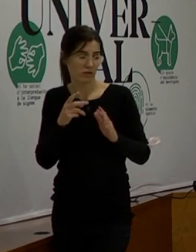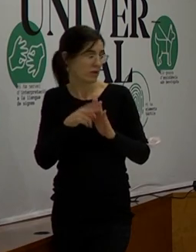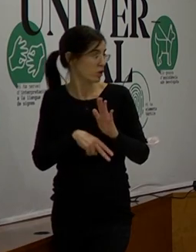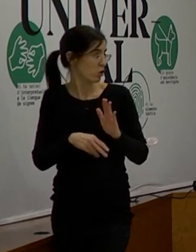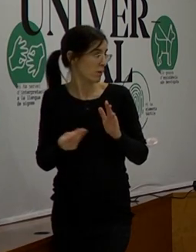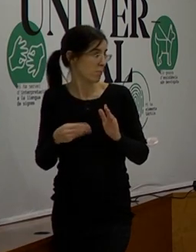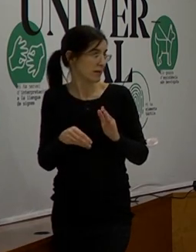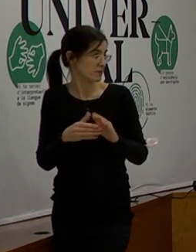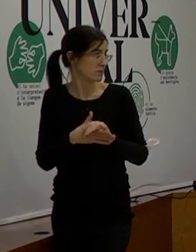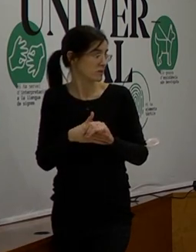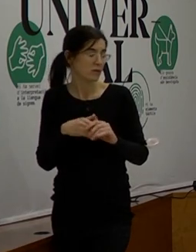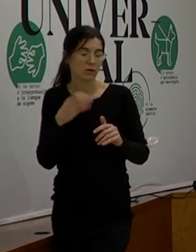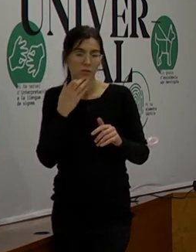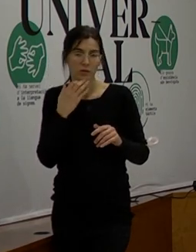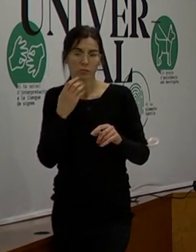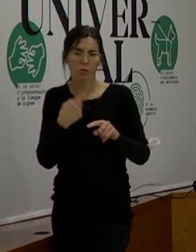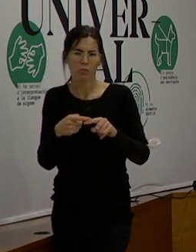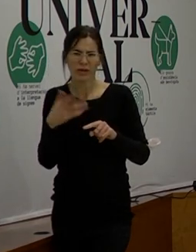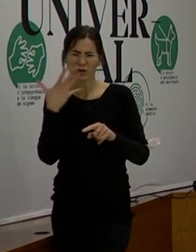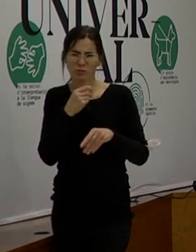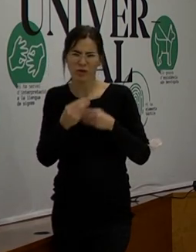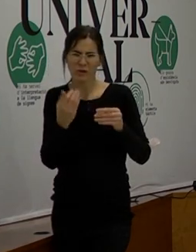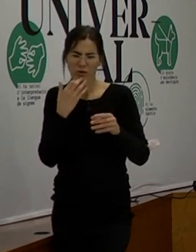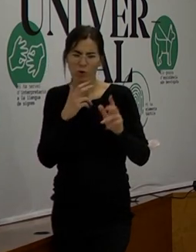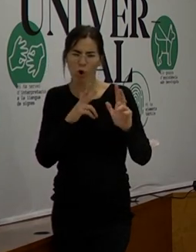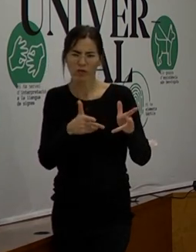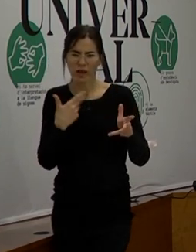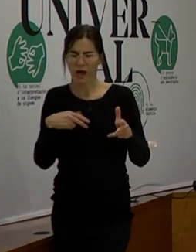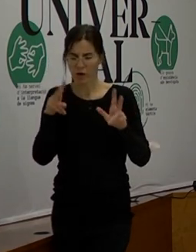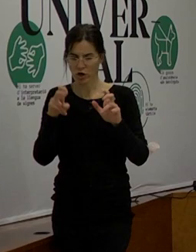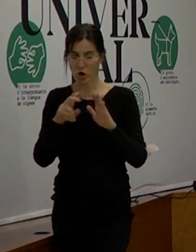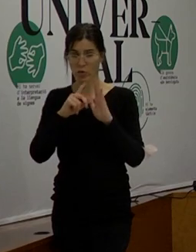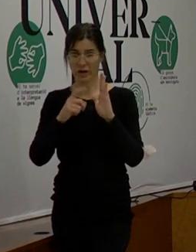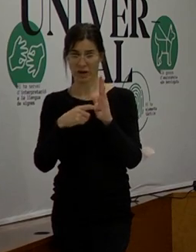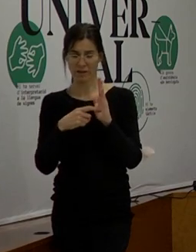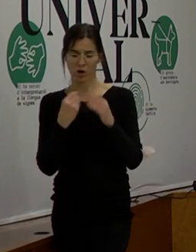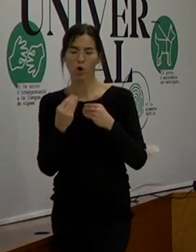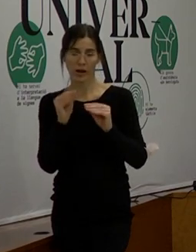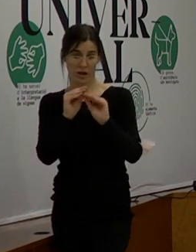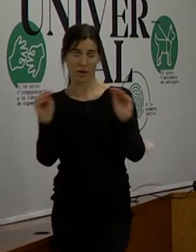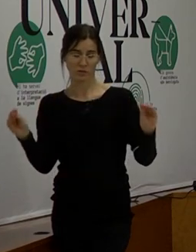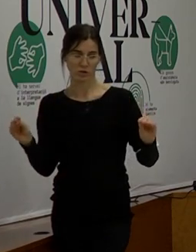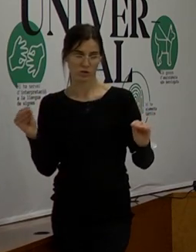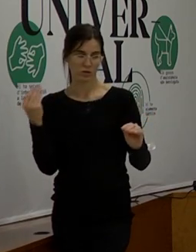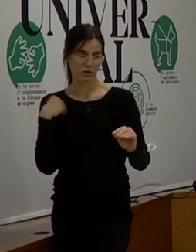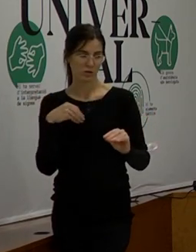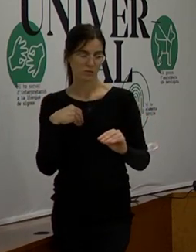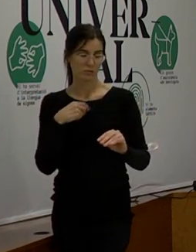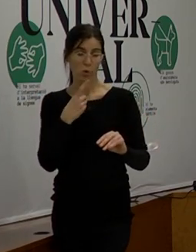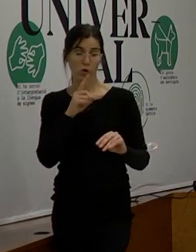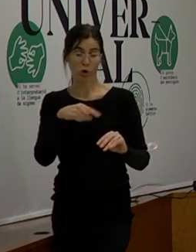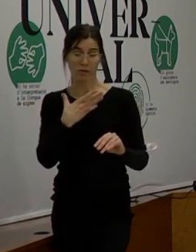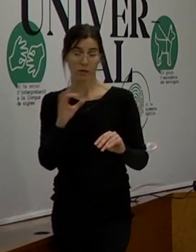més. Sí, per què no es poden fer hotels, que ara de nou no recomano, però ara, a part dels